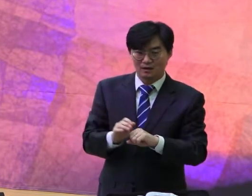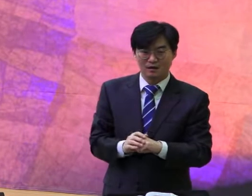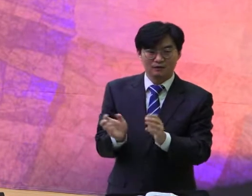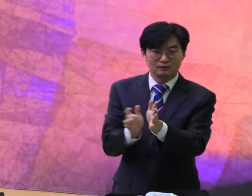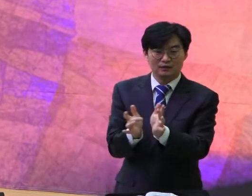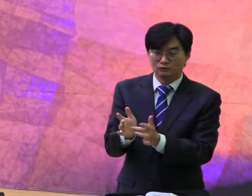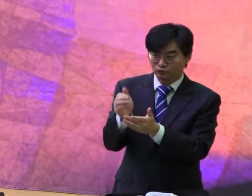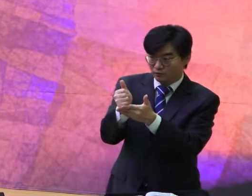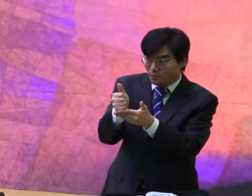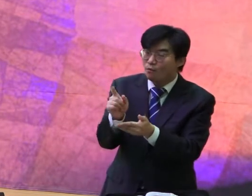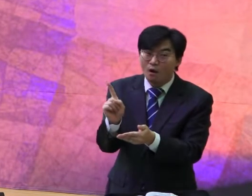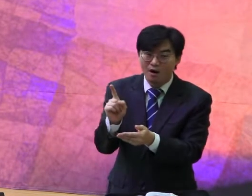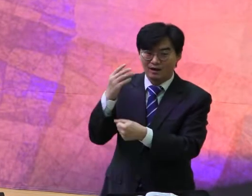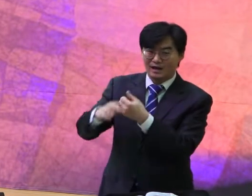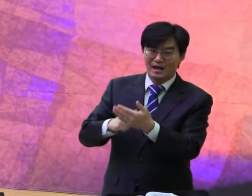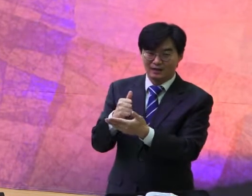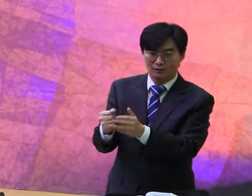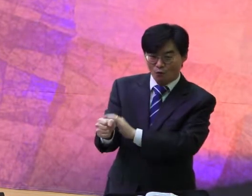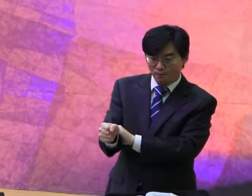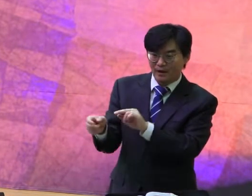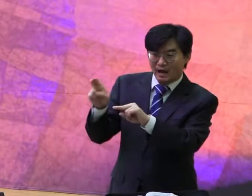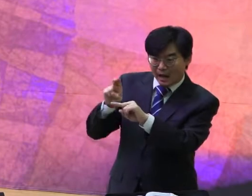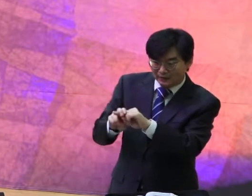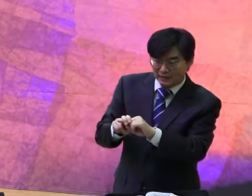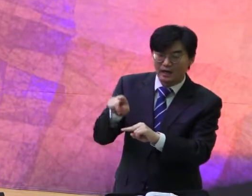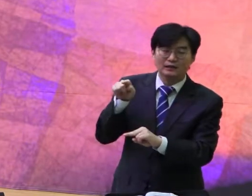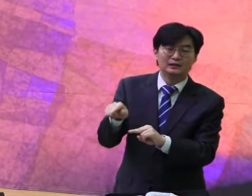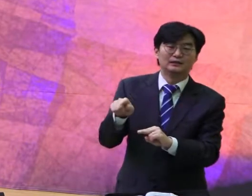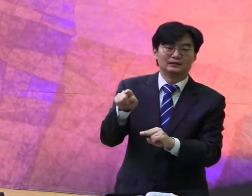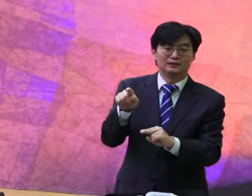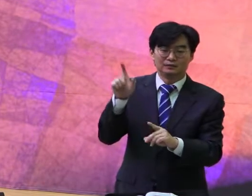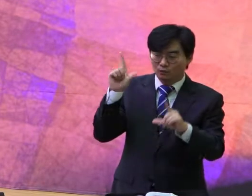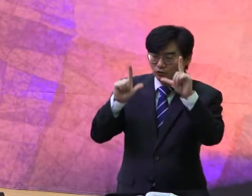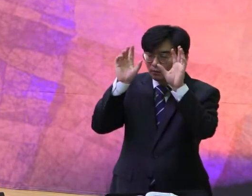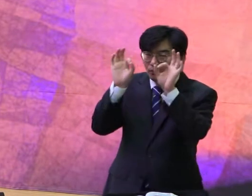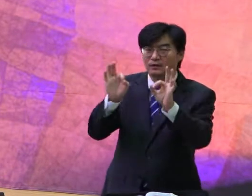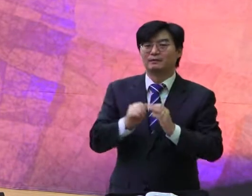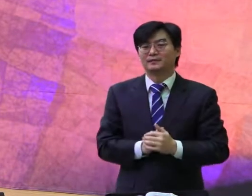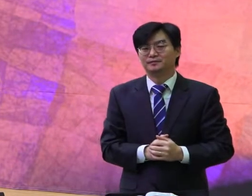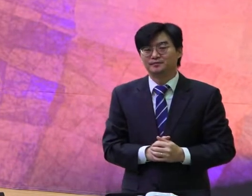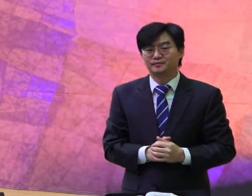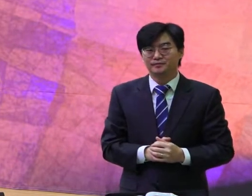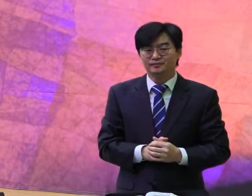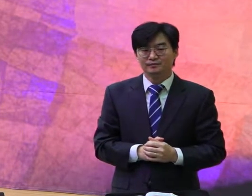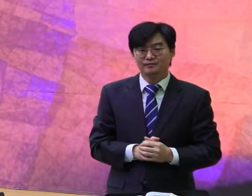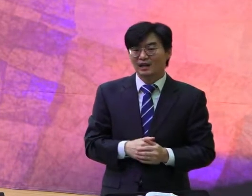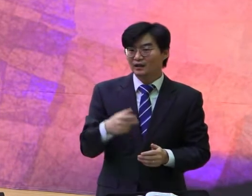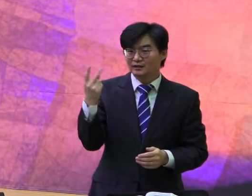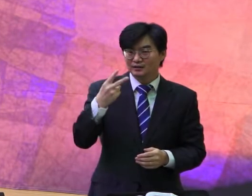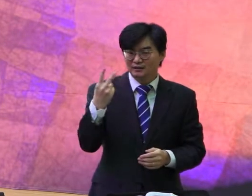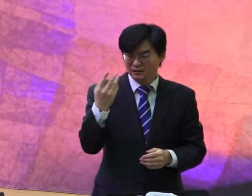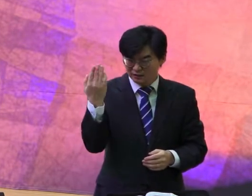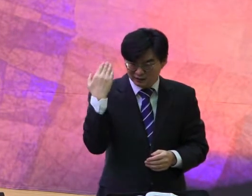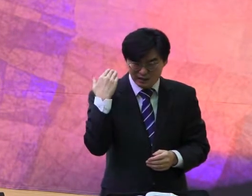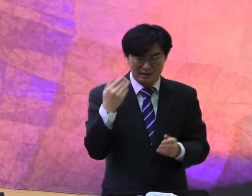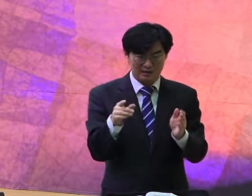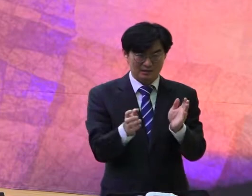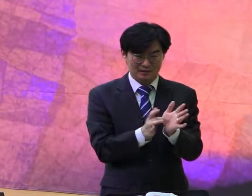주님을 바라볼 때에, 히브리서 쓸 때 그 당시에 초대교회의 박해와 어려움, 그런 걸 다 이길 수 있고 견딜 수